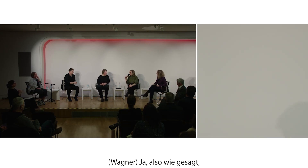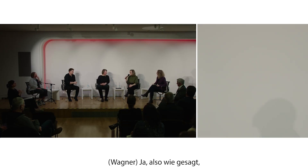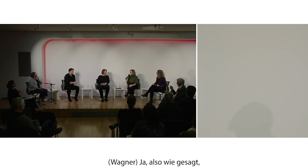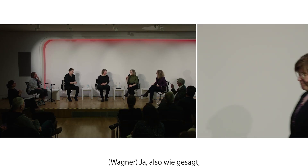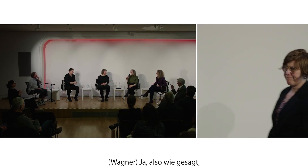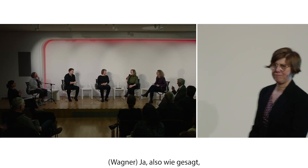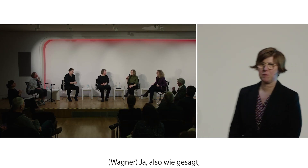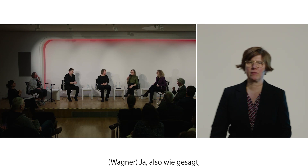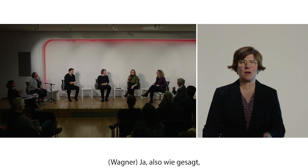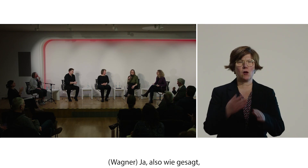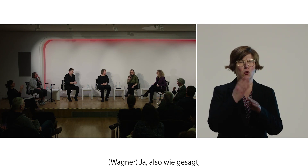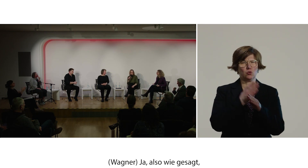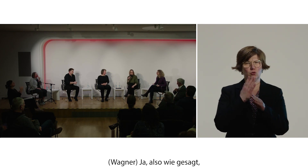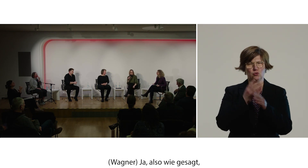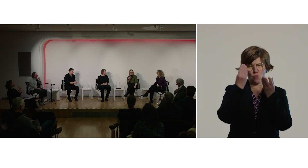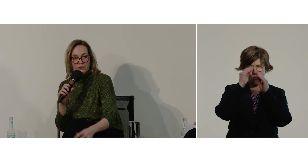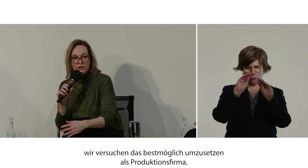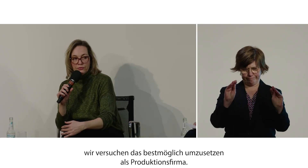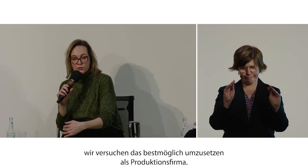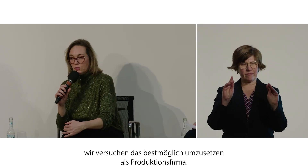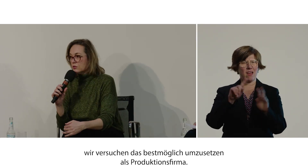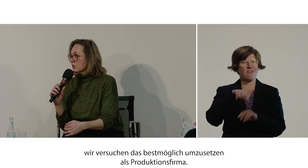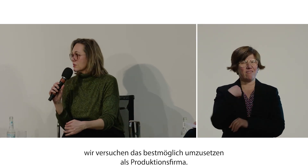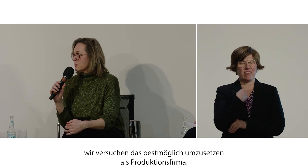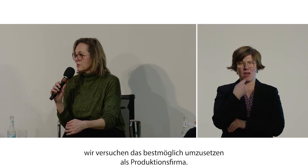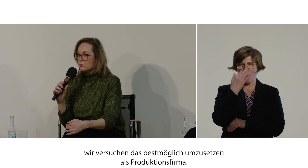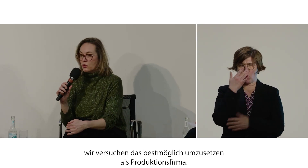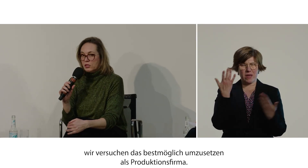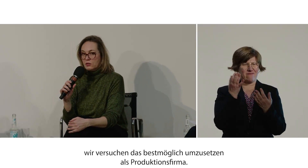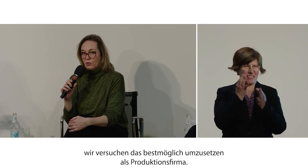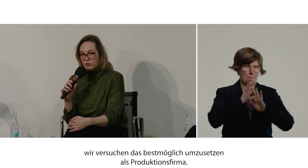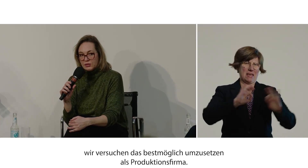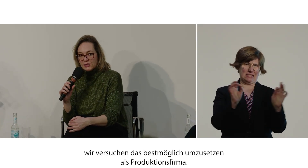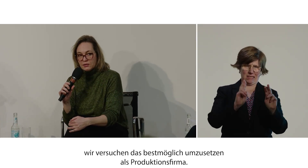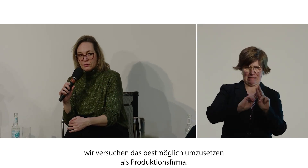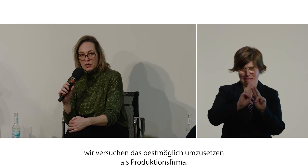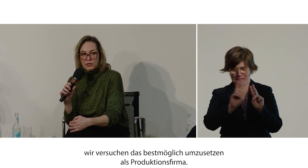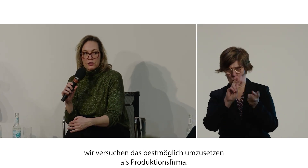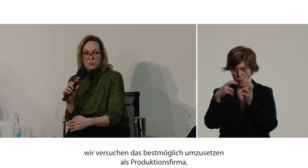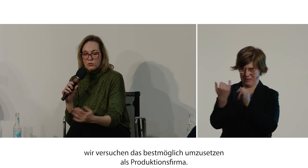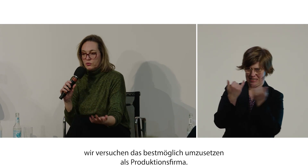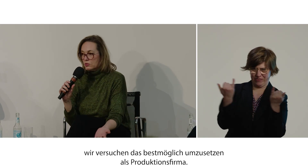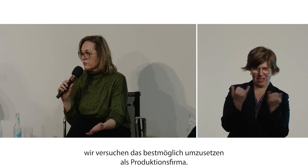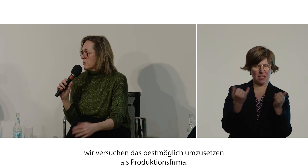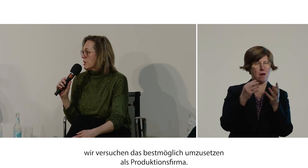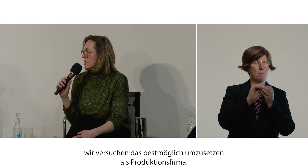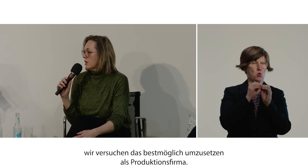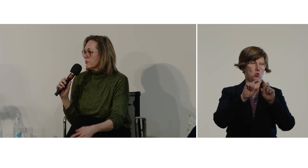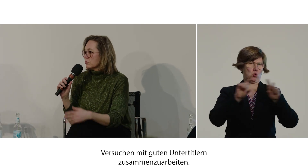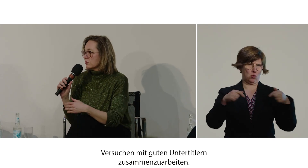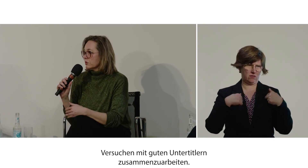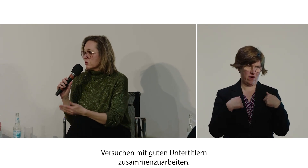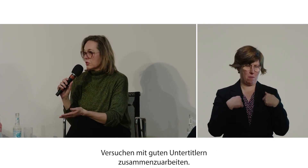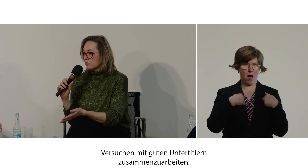Ja, also wie gesagt, wir versuchen, das Bestmögliche umzusetzen als Produktionsfirma,